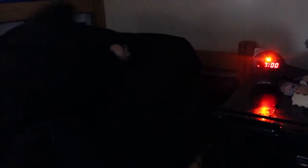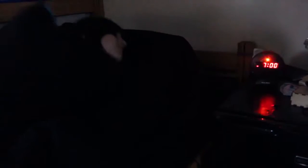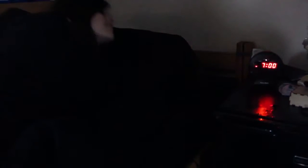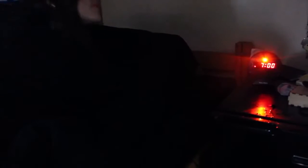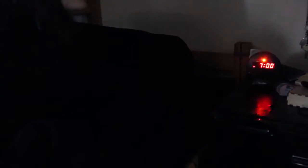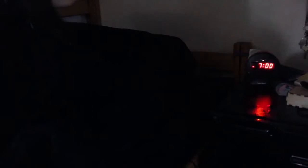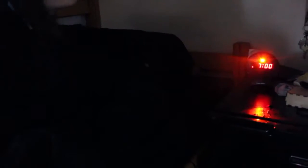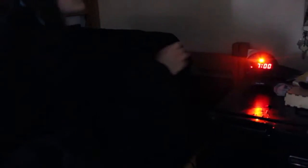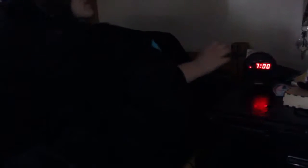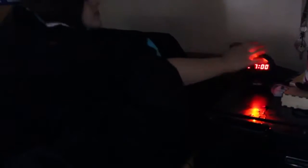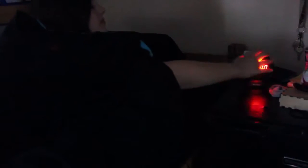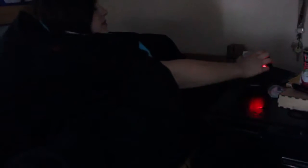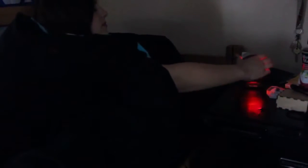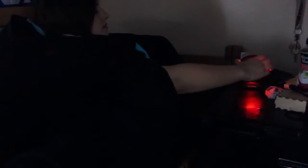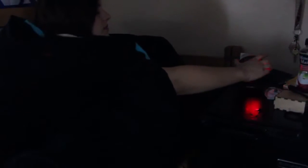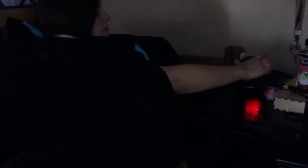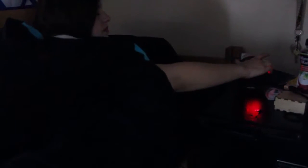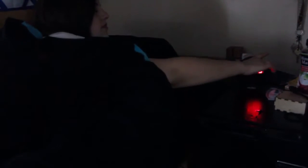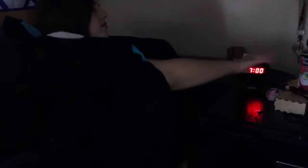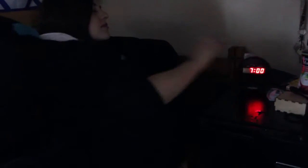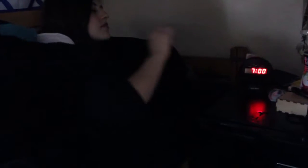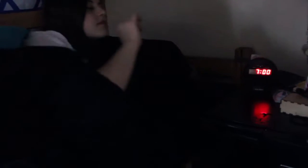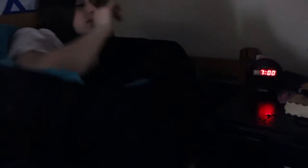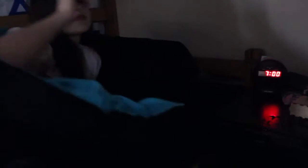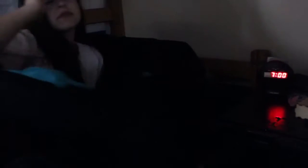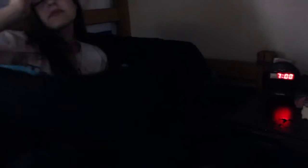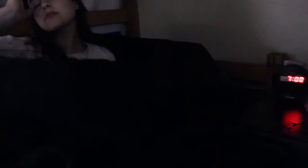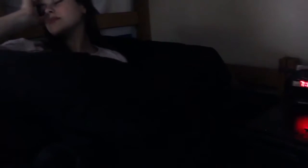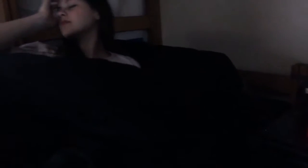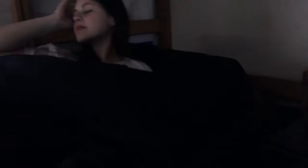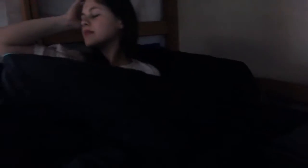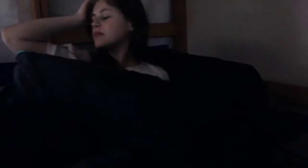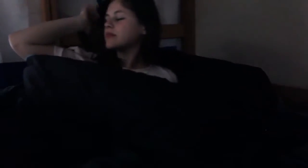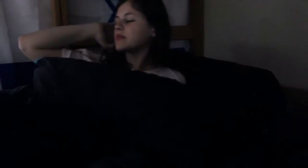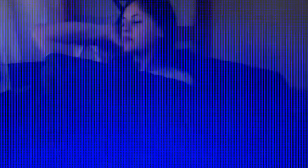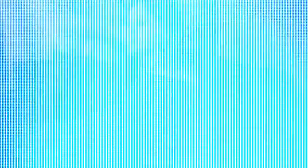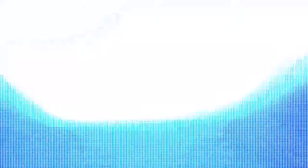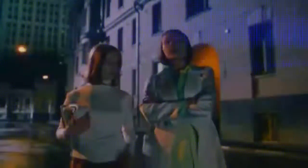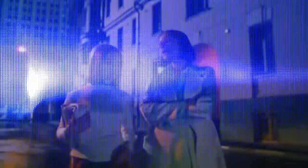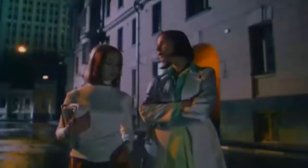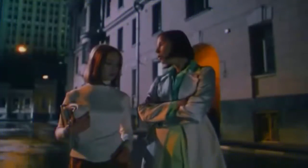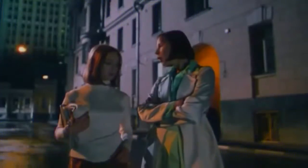количеством воспринимаемых децибелов. И только 3% людей с нарушением слуха не слышат совсем ничего. Я глухая.